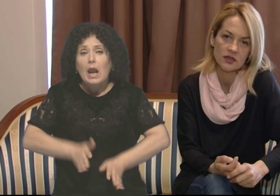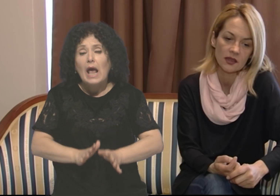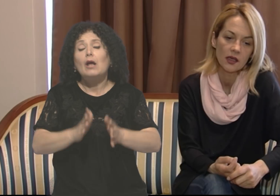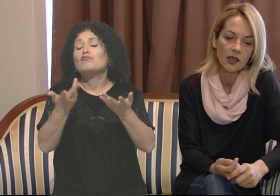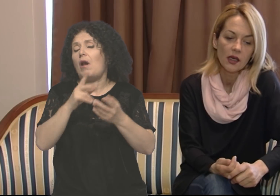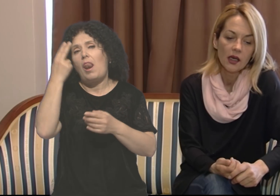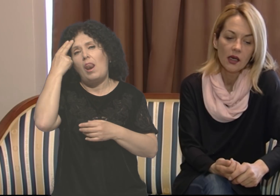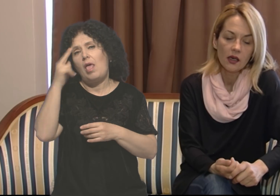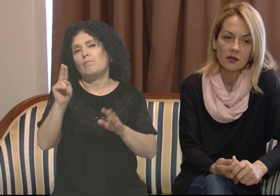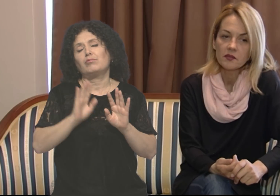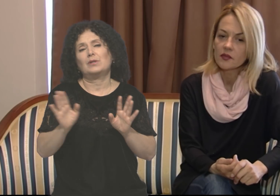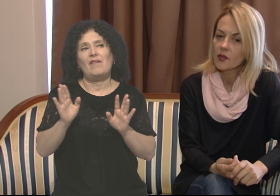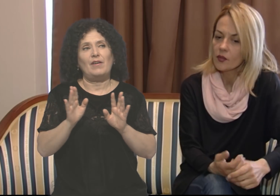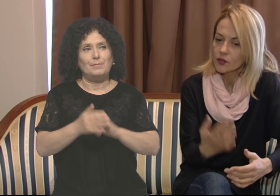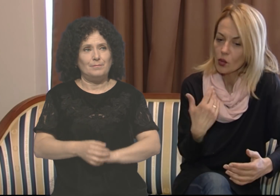биле познати.